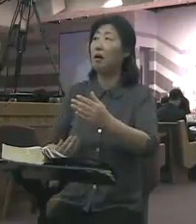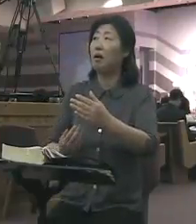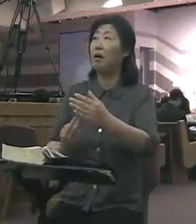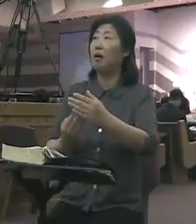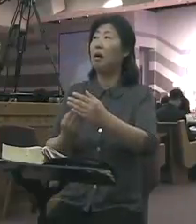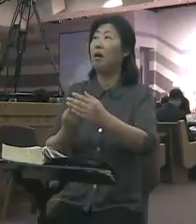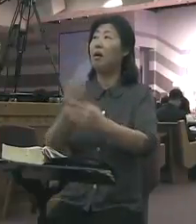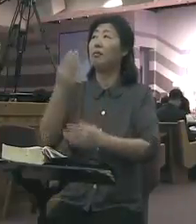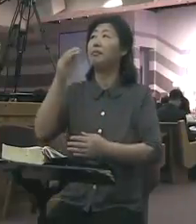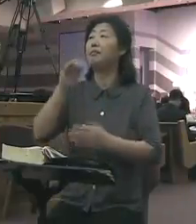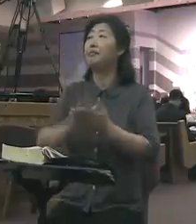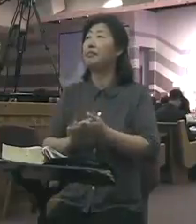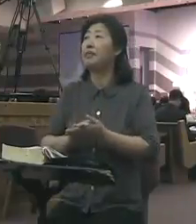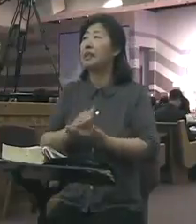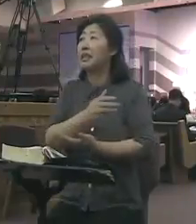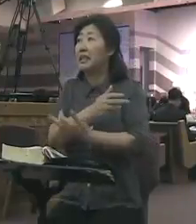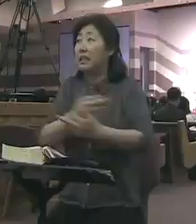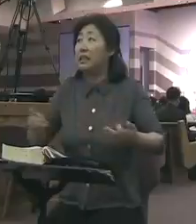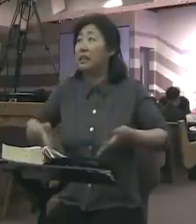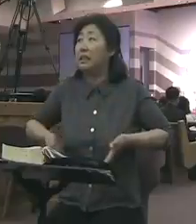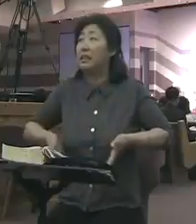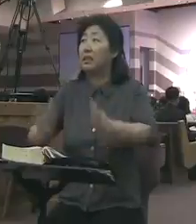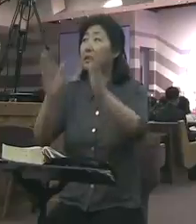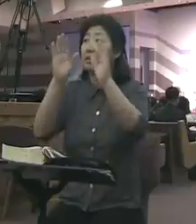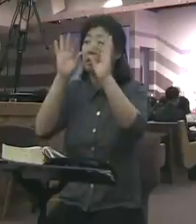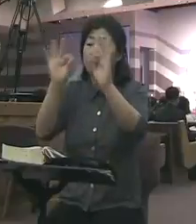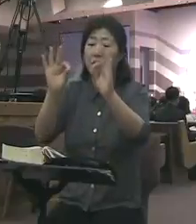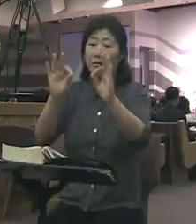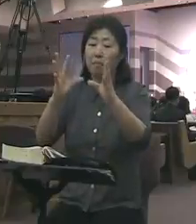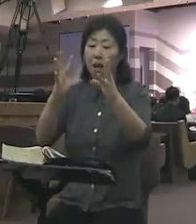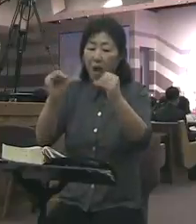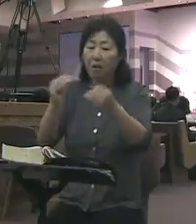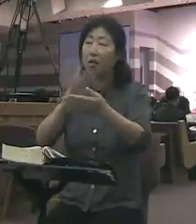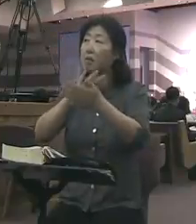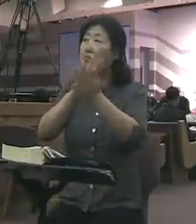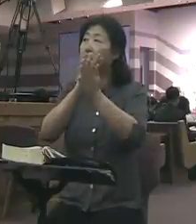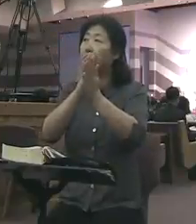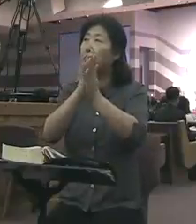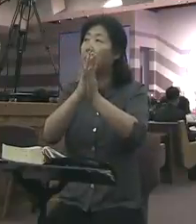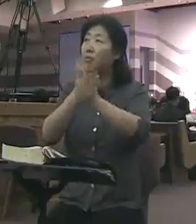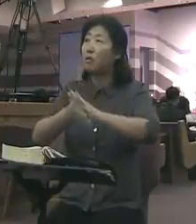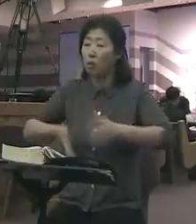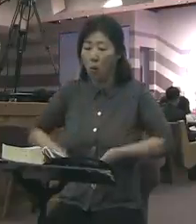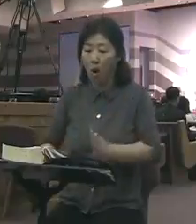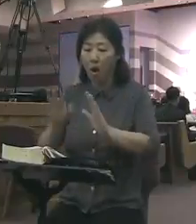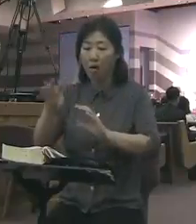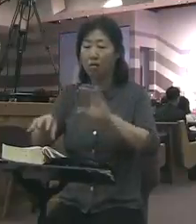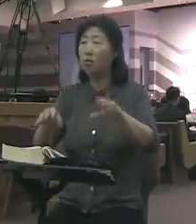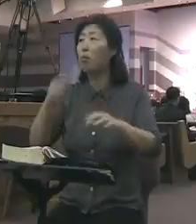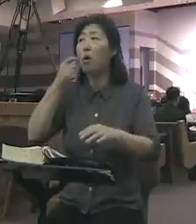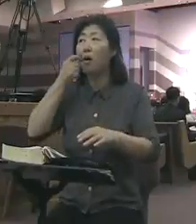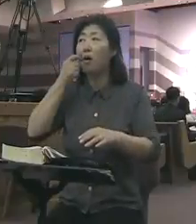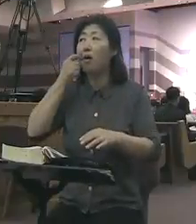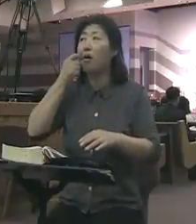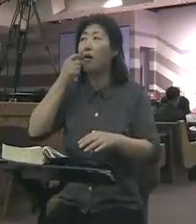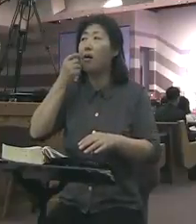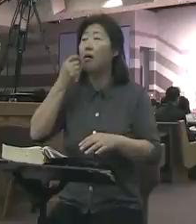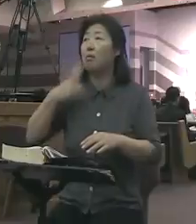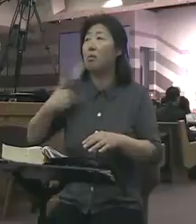그리고 큰 길에서 봤을 때는 너무나 많이 변화되어서 고향인지도 모르겠는데 이미 그곳에 그 근처에 가니까 마음에